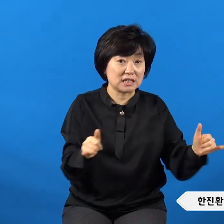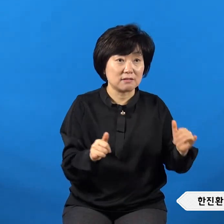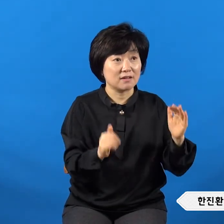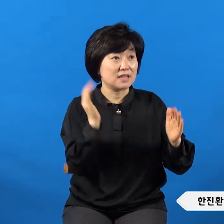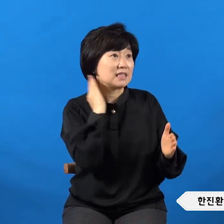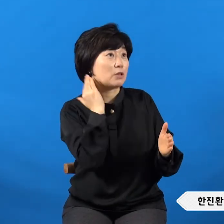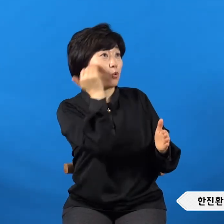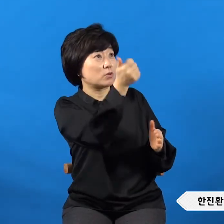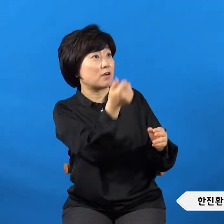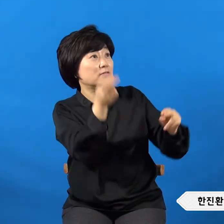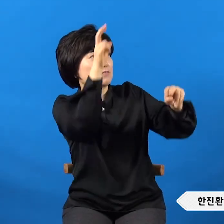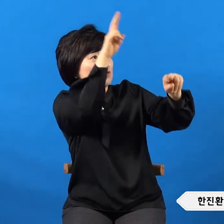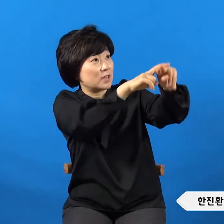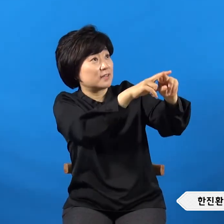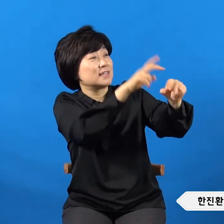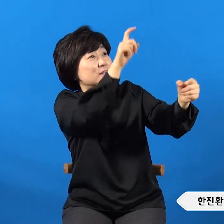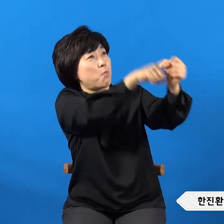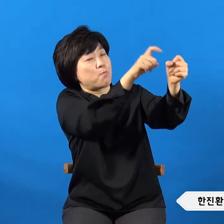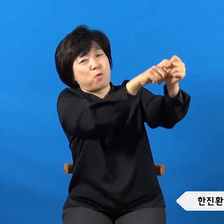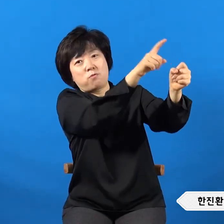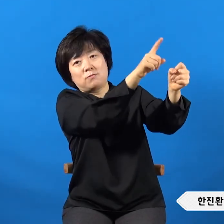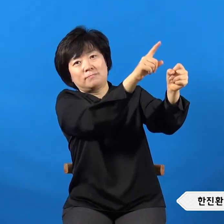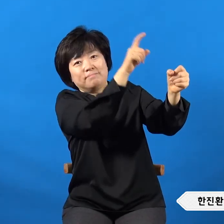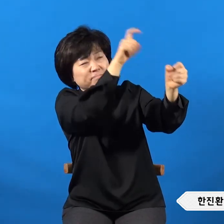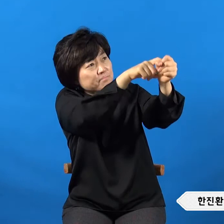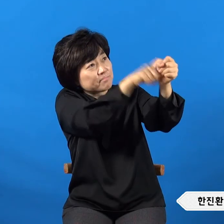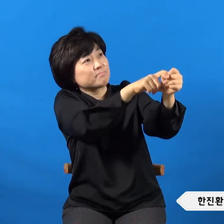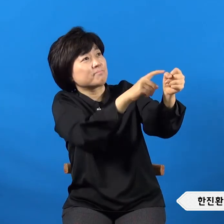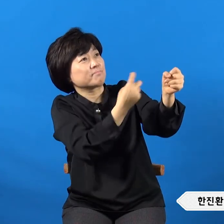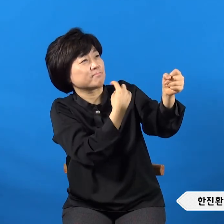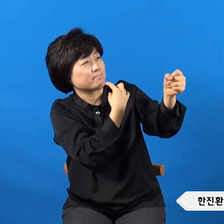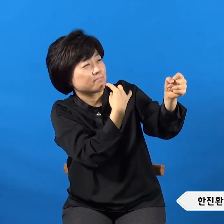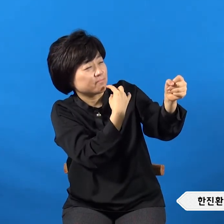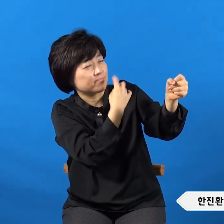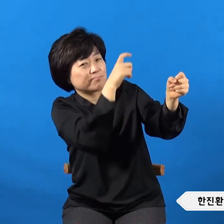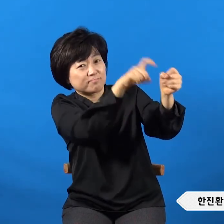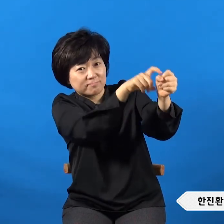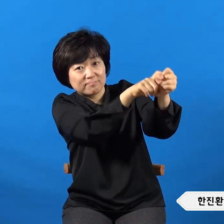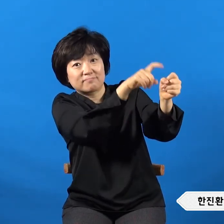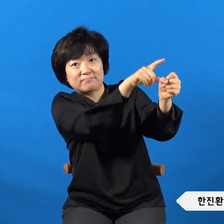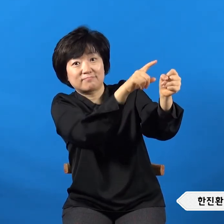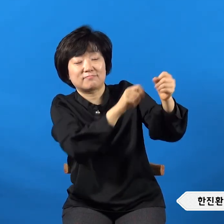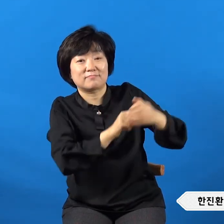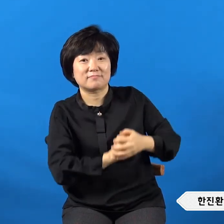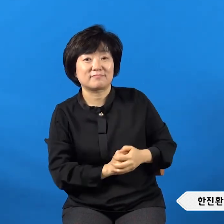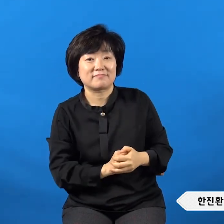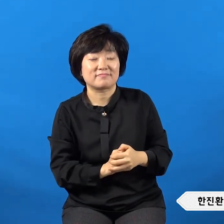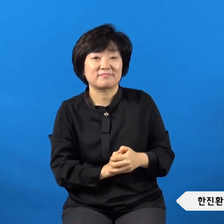정치인들에게는 백악관이 최종 목표지요. 그 이상 뭐가 있습니까? 백악관이 최종 목표지요.